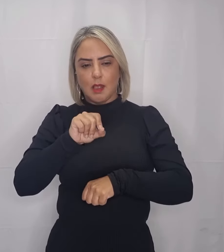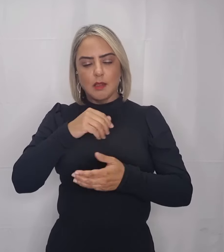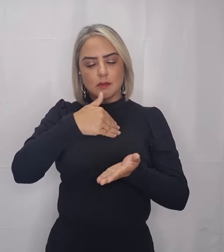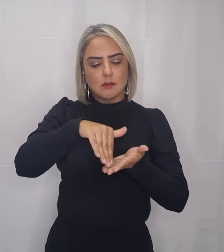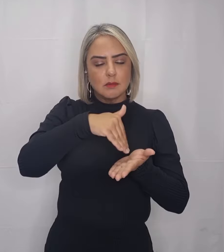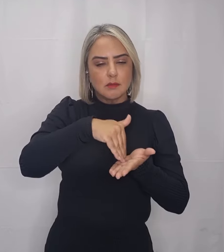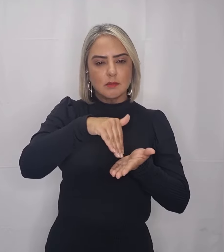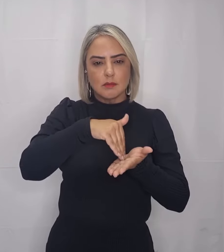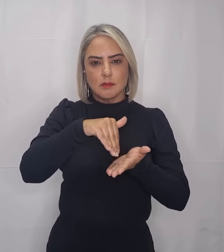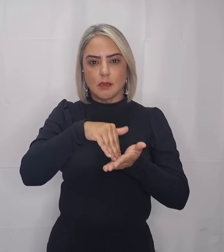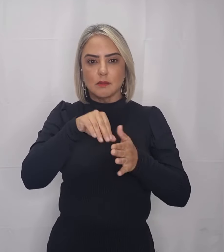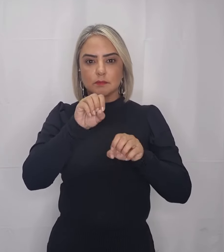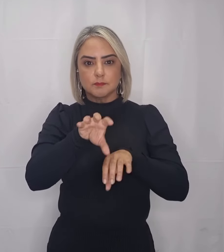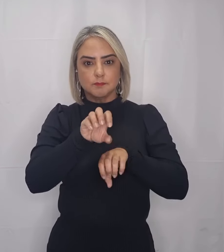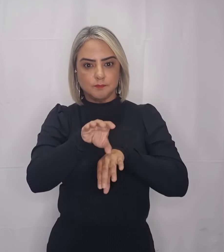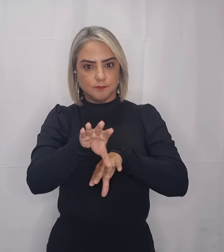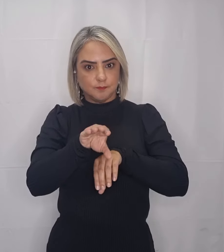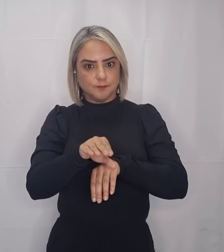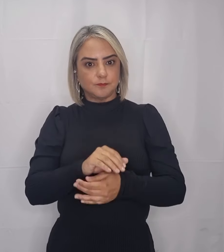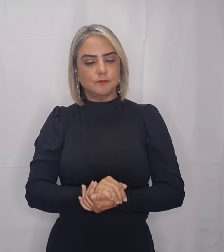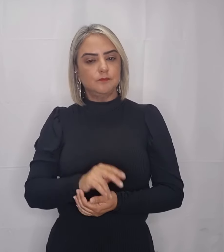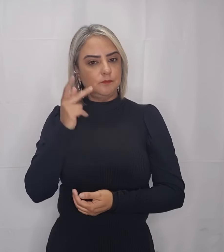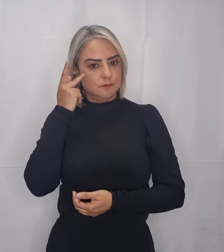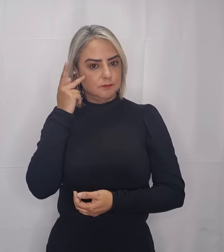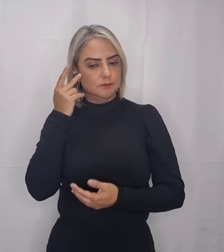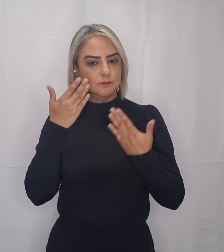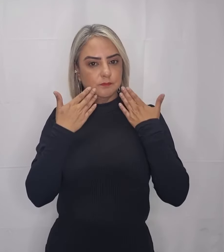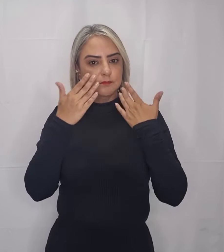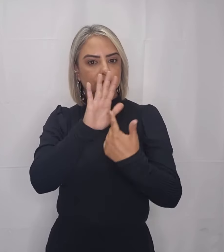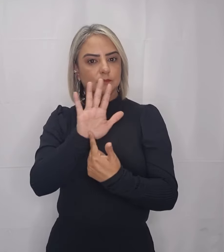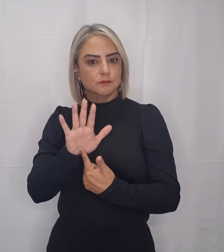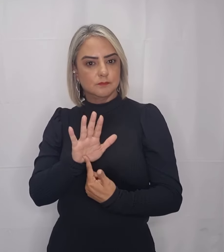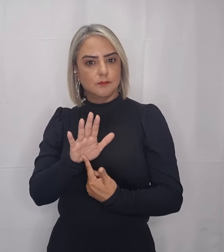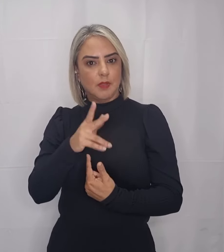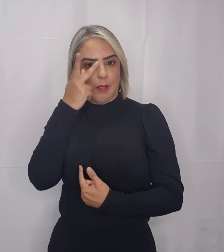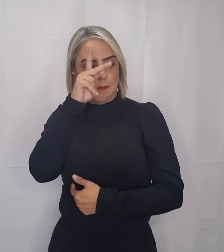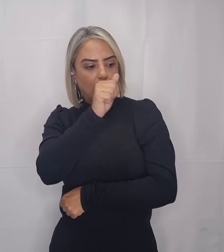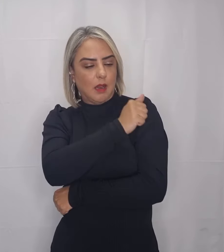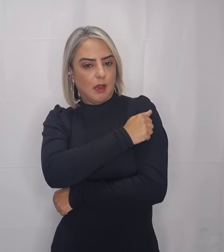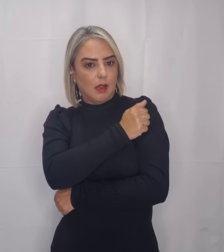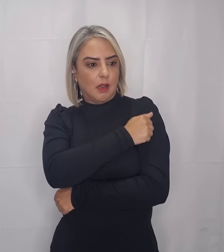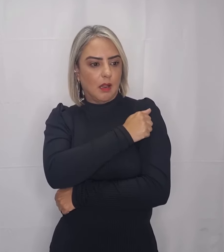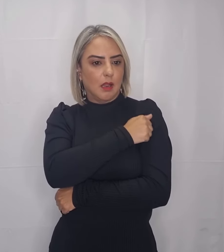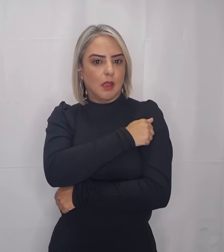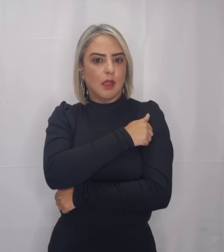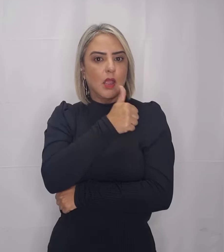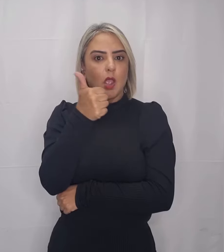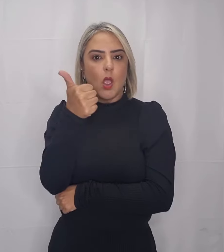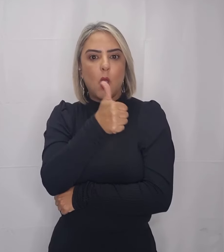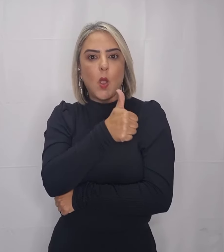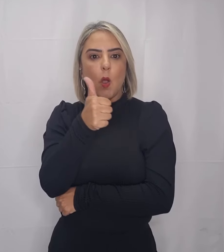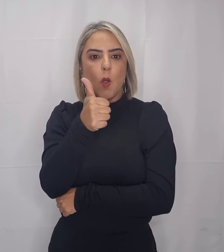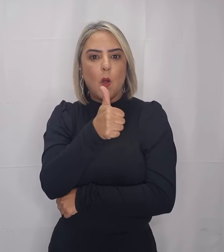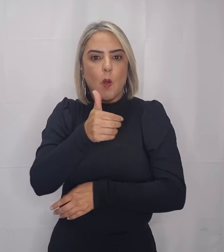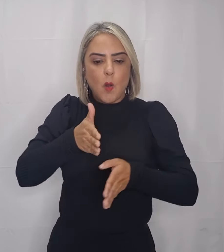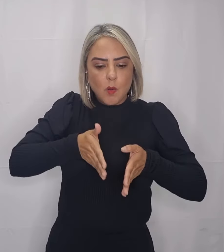Estadual de Educação apresentou aos alunos 11 itinerários formativos